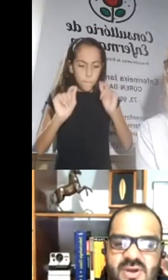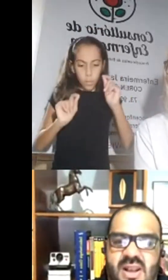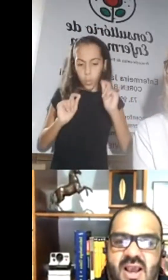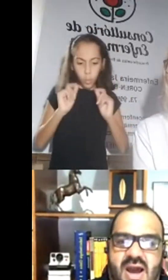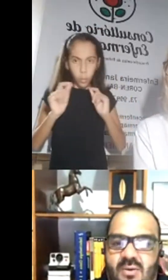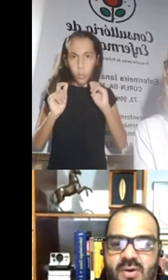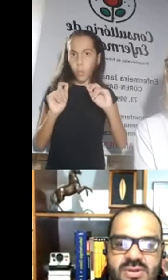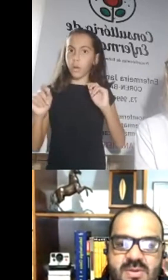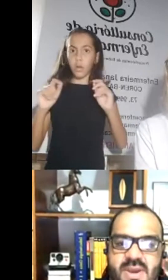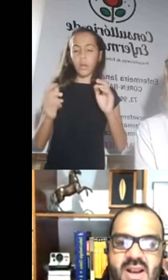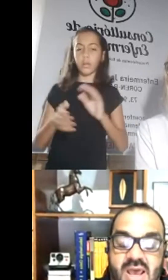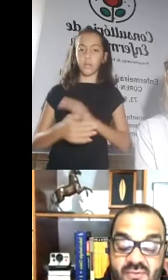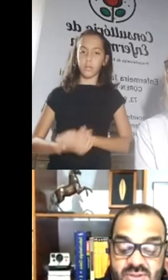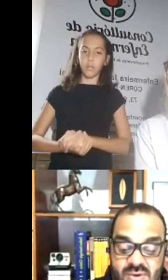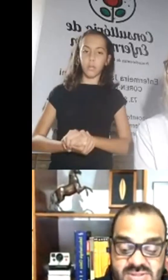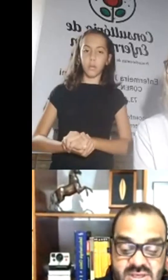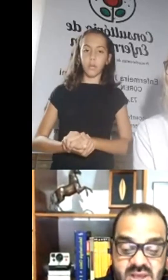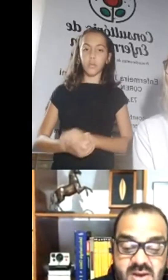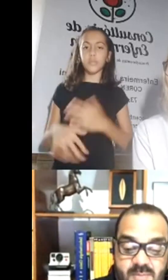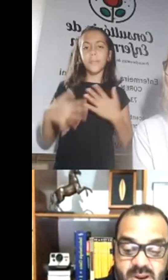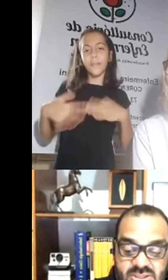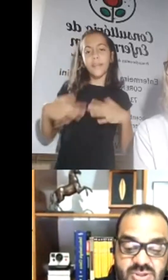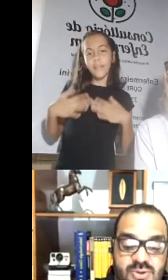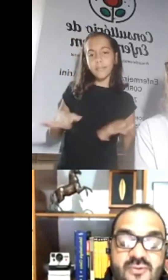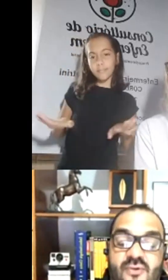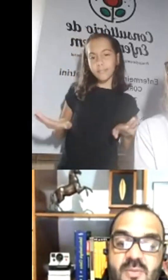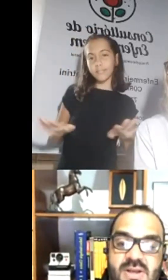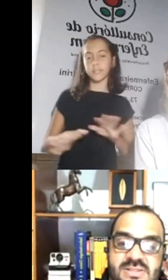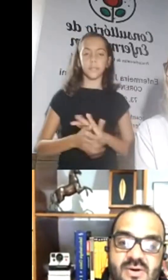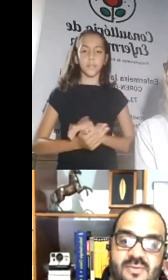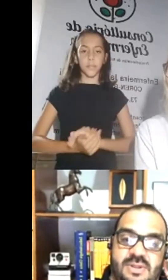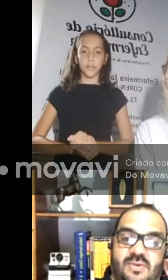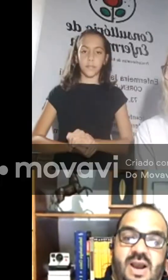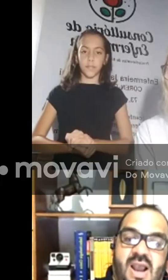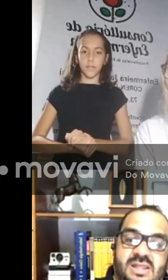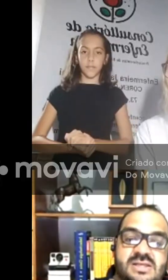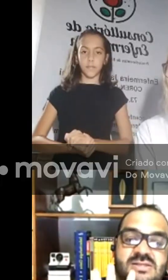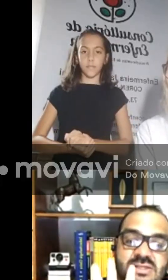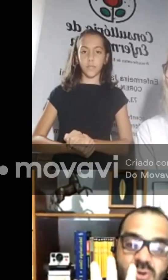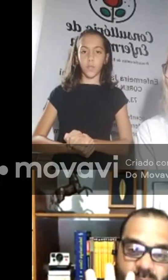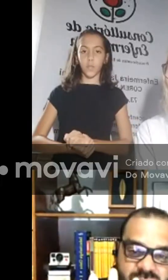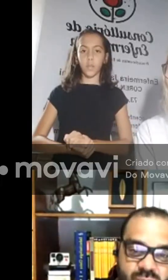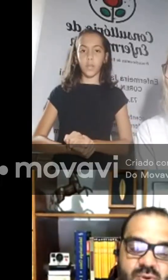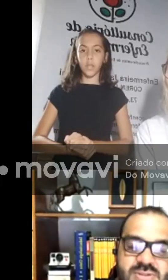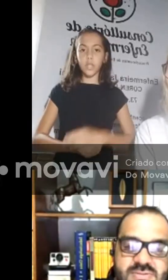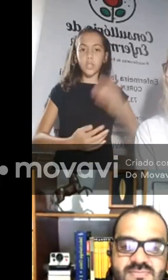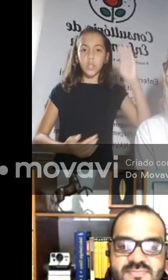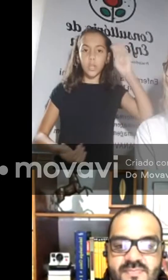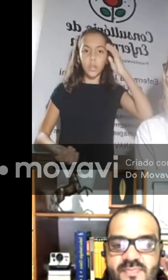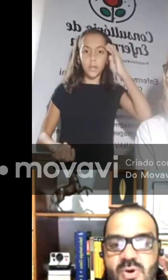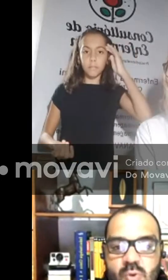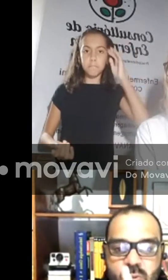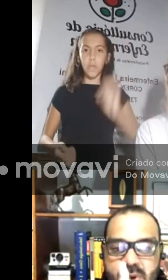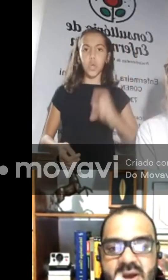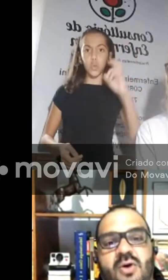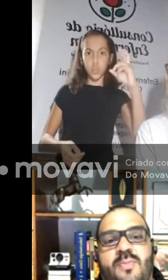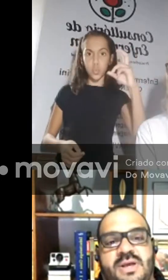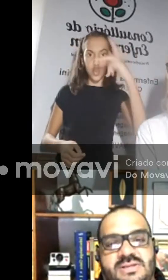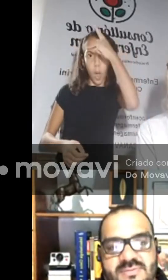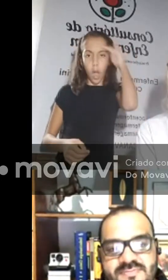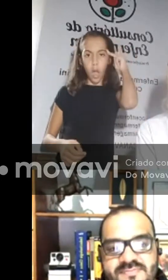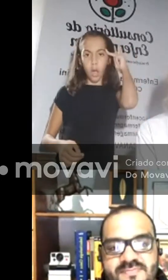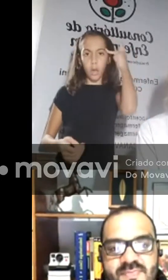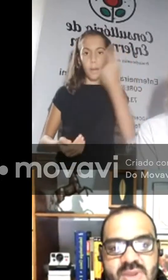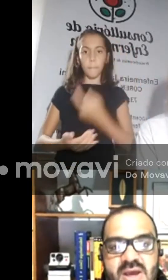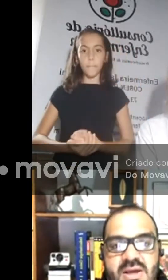que fique legal, uma coisa bem leve. Então, assim, para título de informação, então, a cada 5 pessoas, uma é